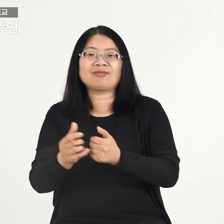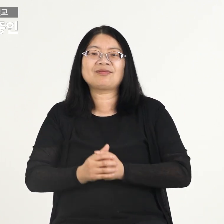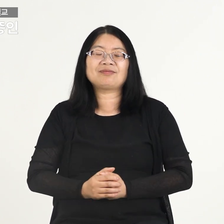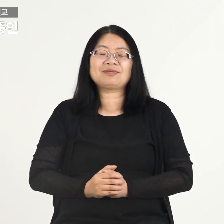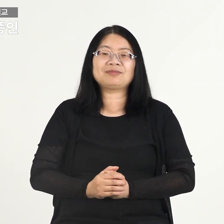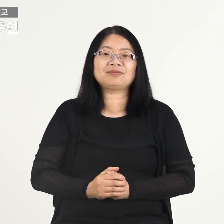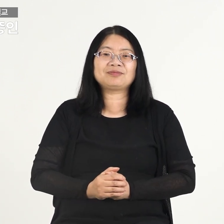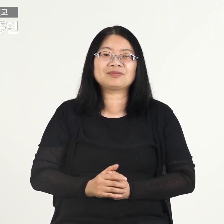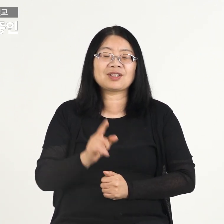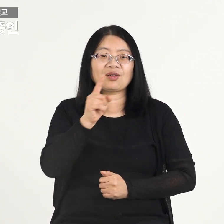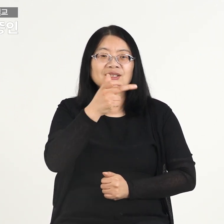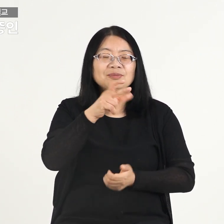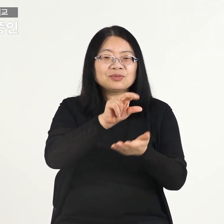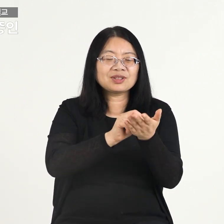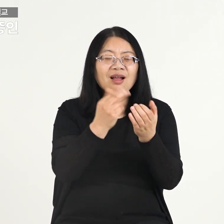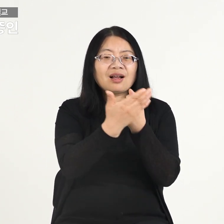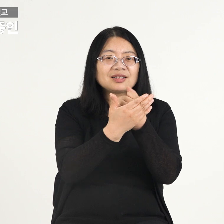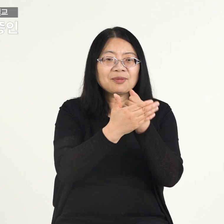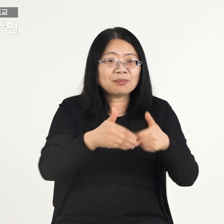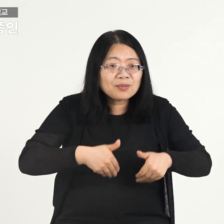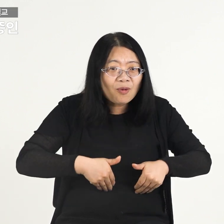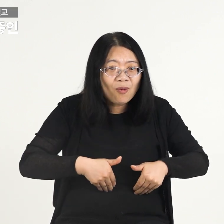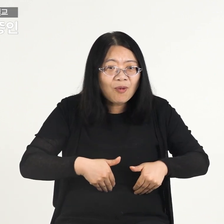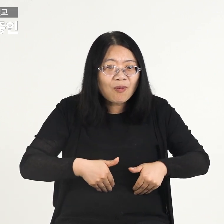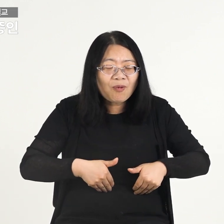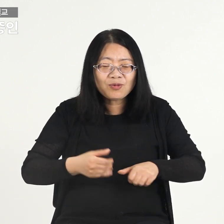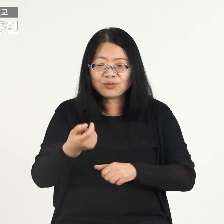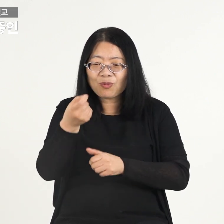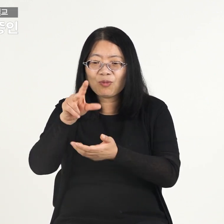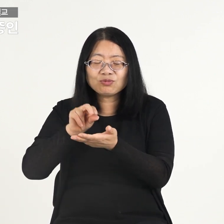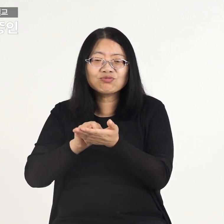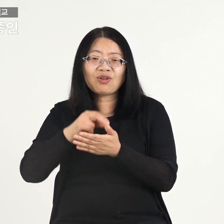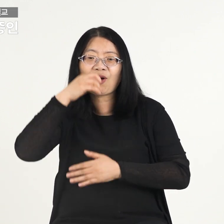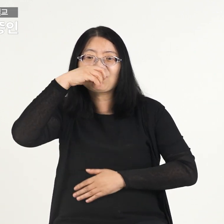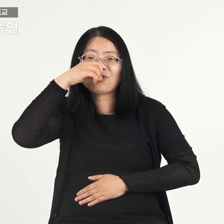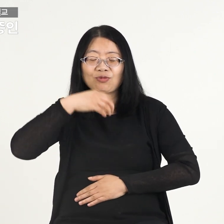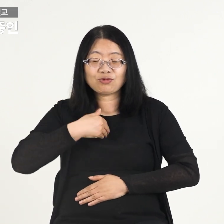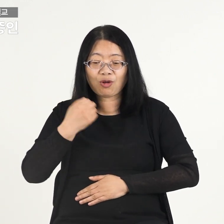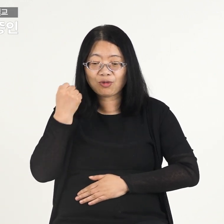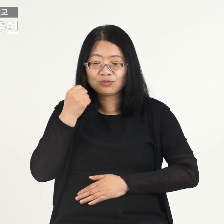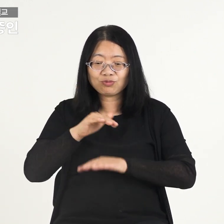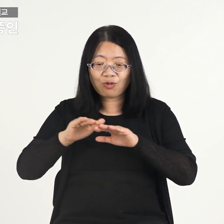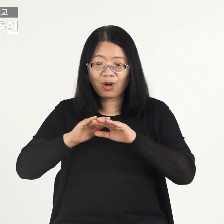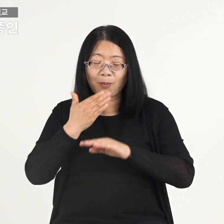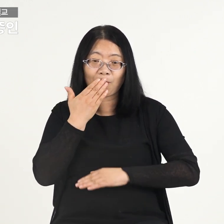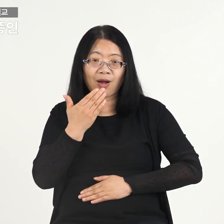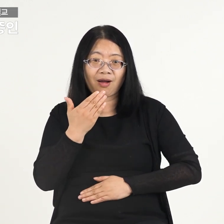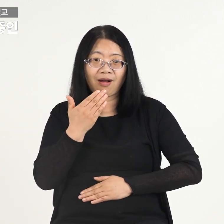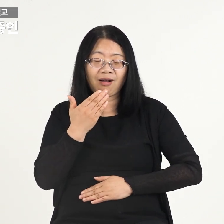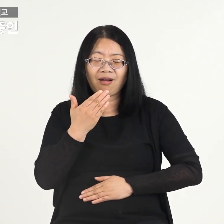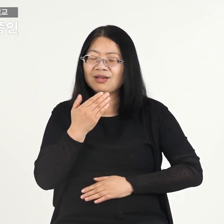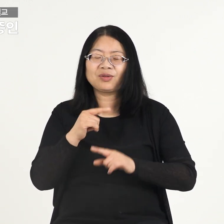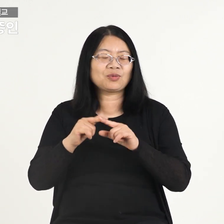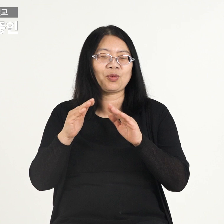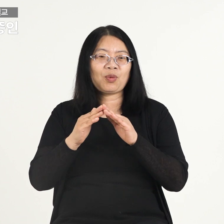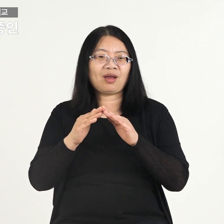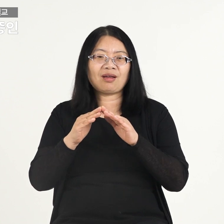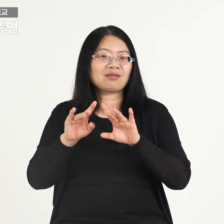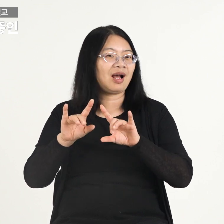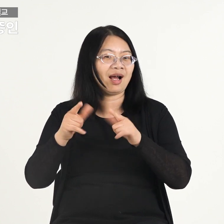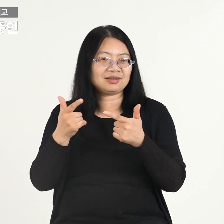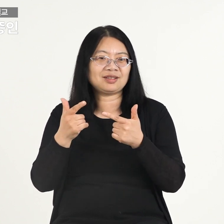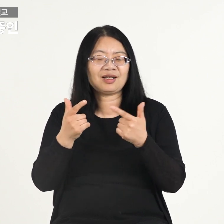큰 문제는 은혜가 필요하고 소소한 문제는 그죠. 내 힘으로 해도 되고 교회는 그런 거 없어요.